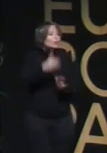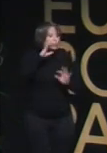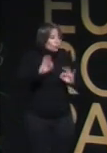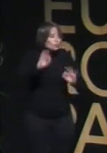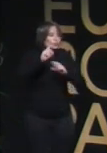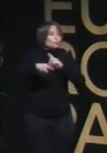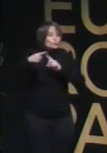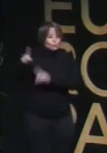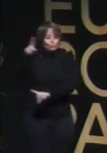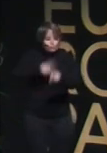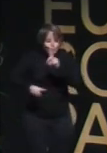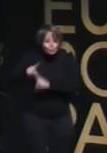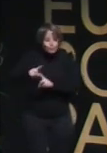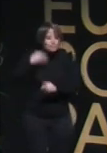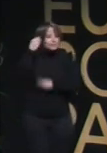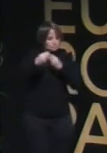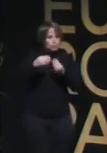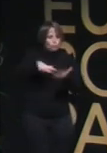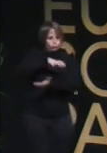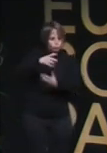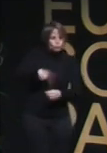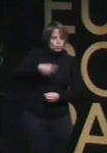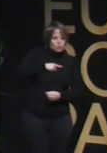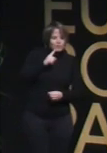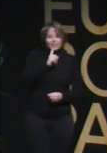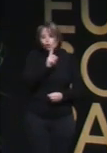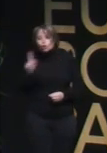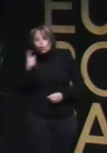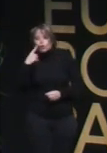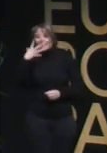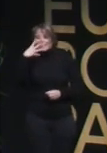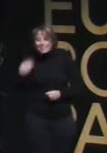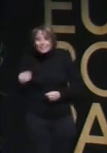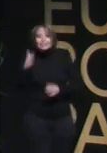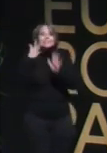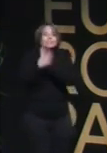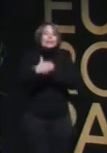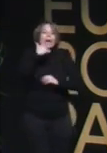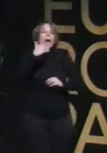hacia ellos y liarla y ser el centro de atención que no tener que entender que es algo que